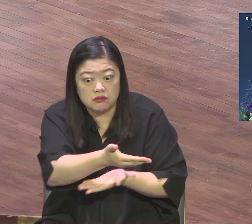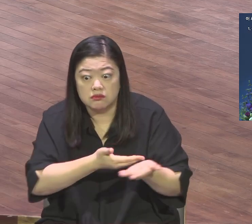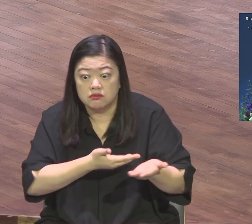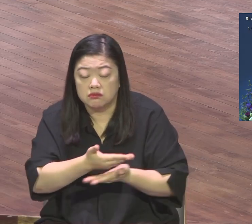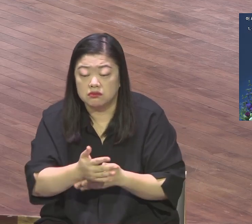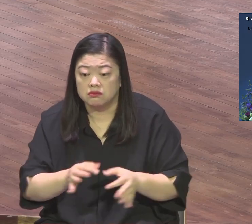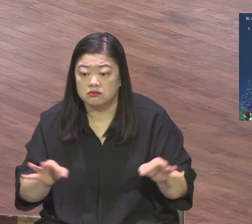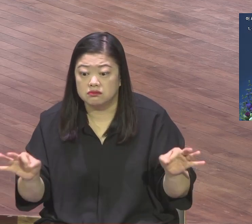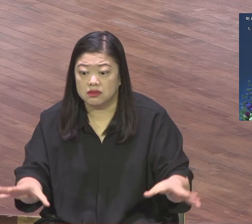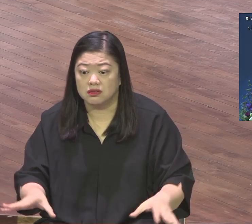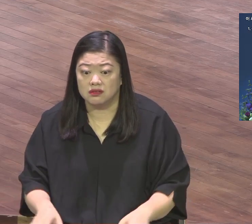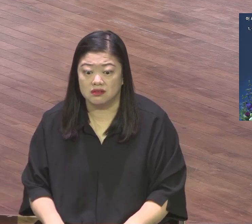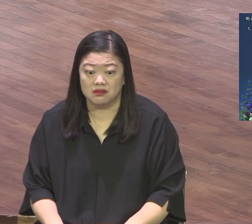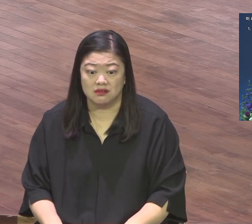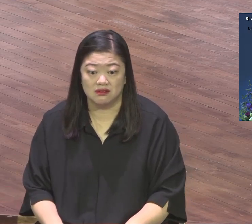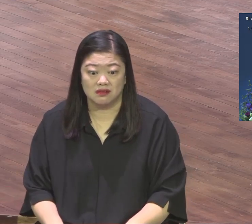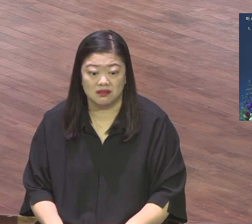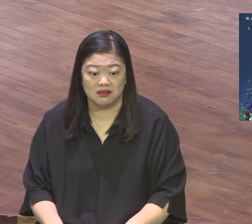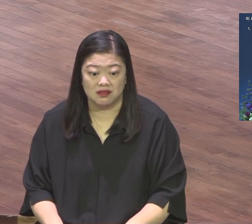신앙생활